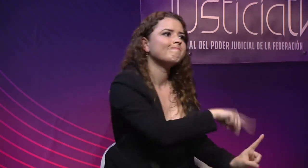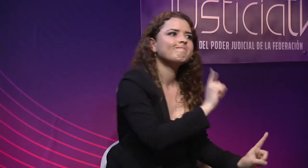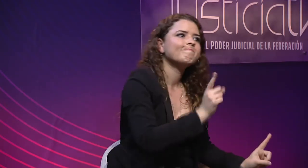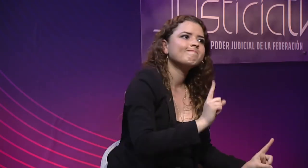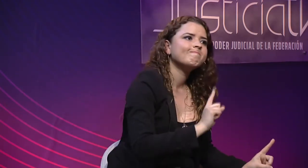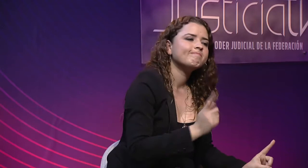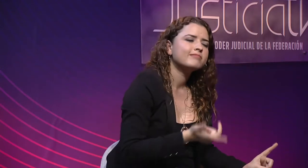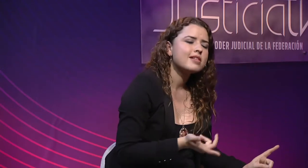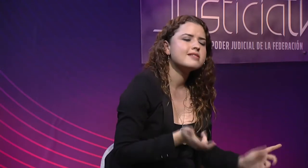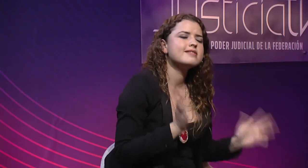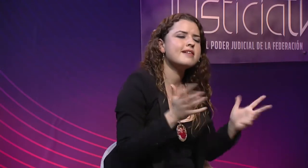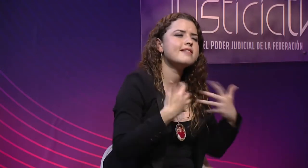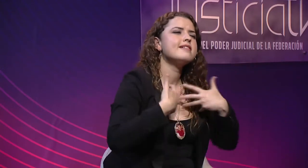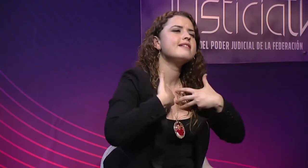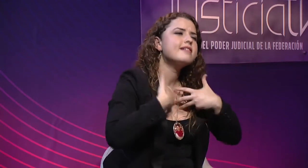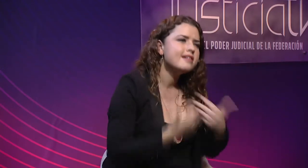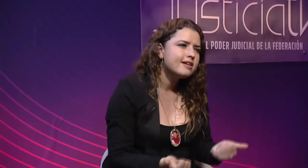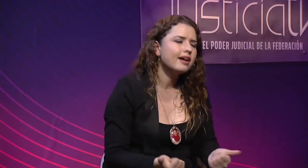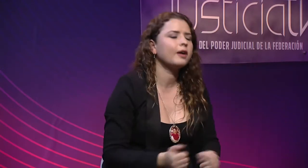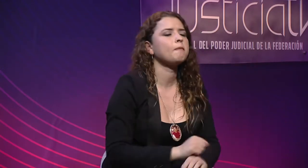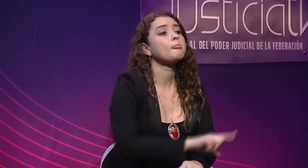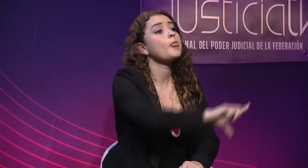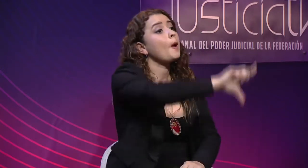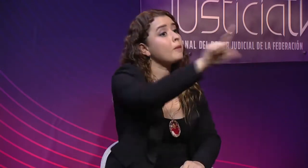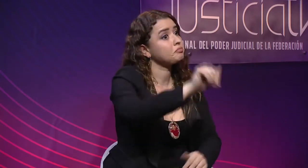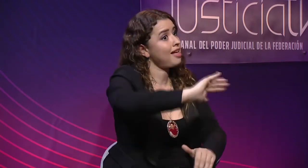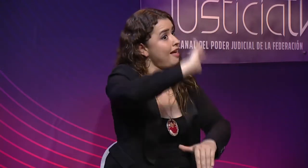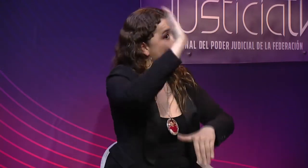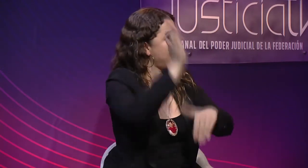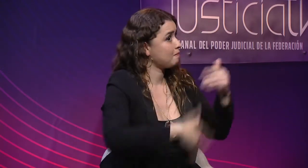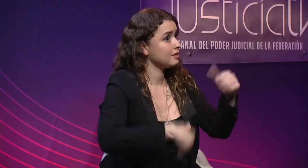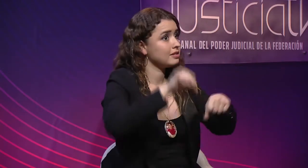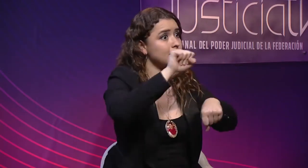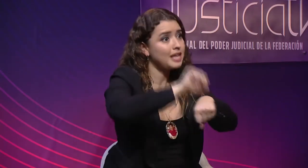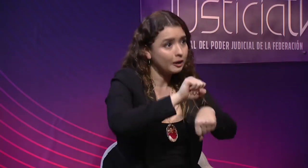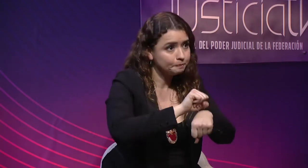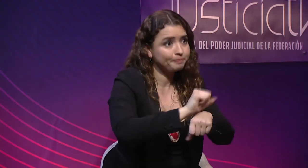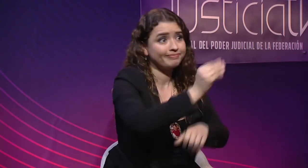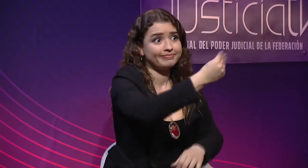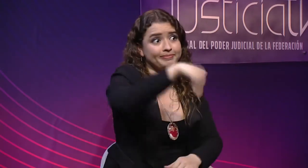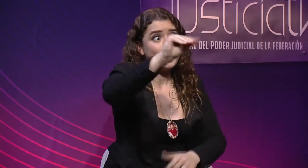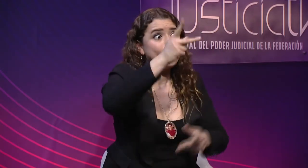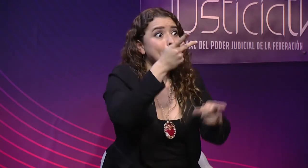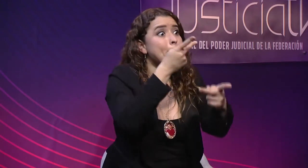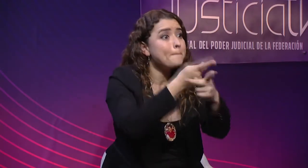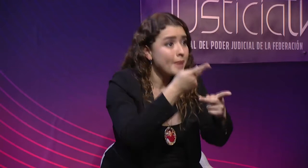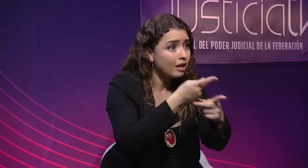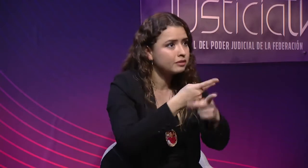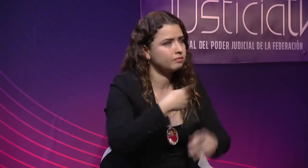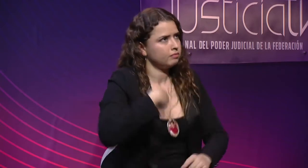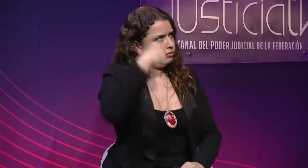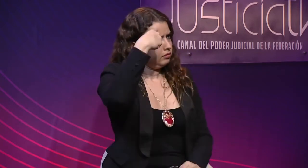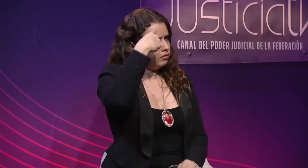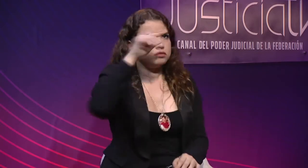Claro que los sordos por eso muchas veces se retrasan en la escuela, porque pues tienen que aprender una segunda lengua para poder